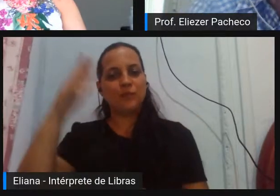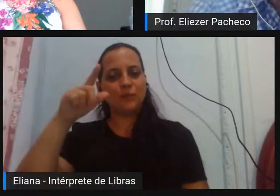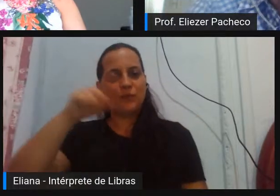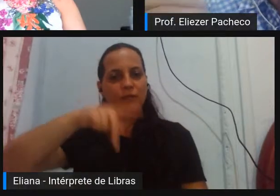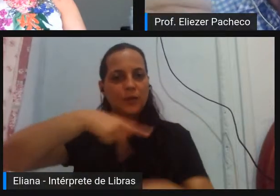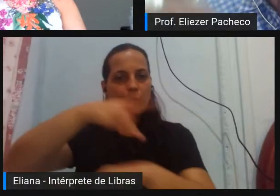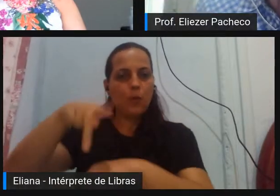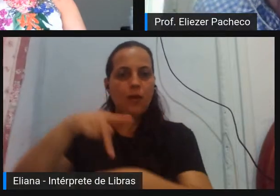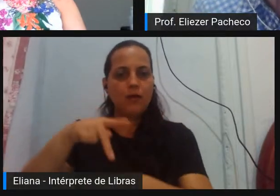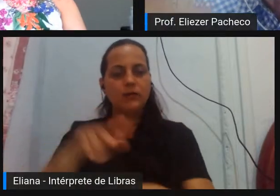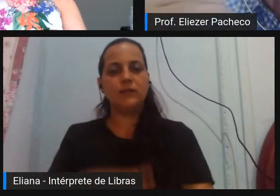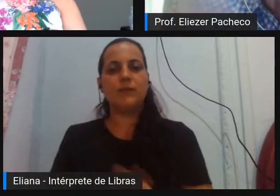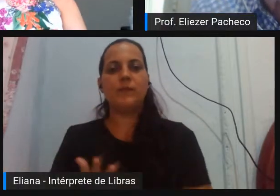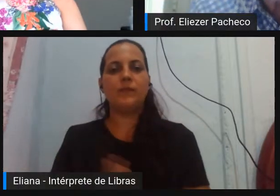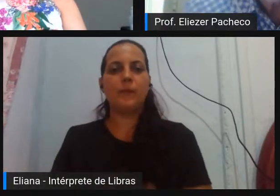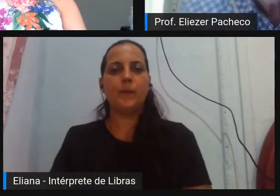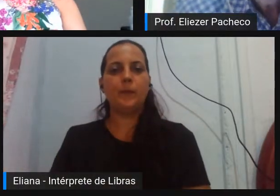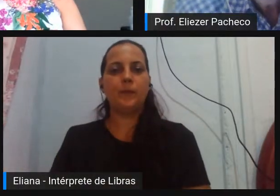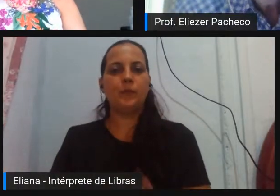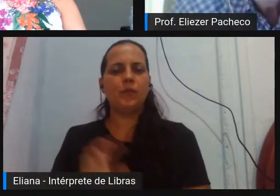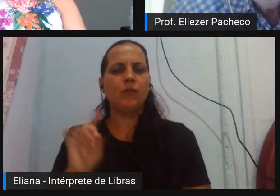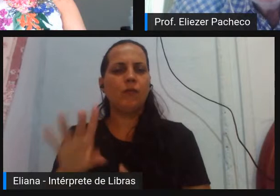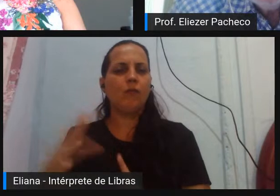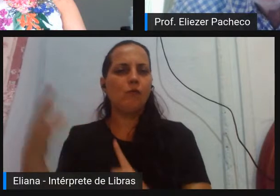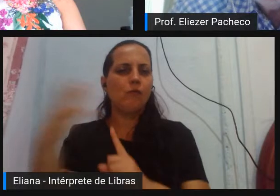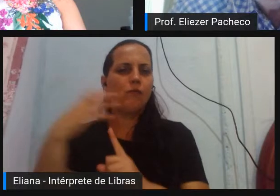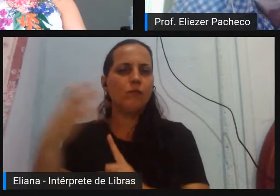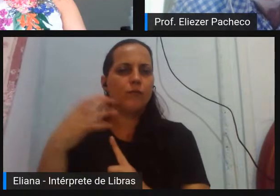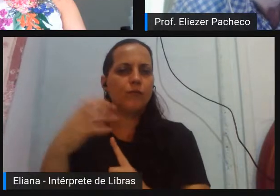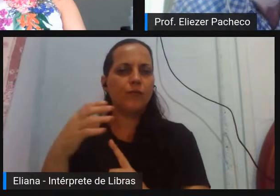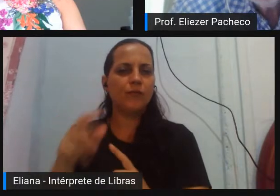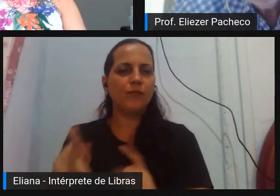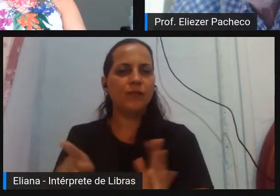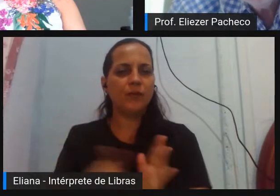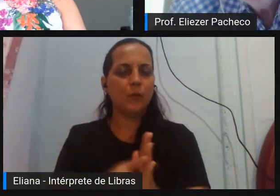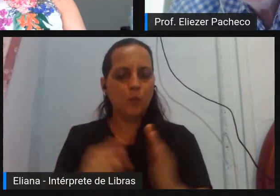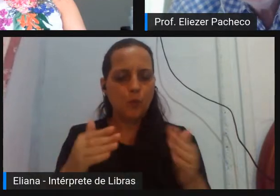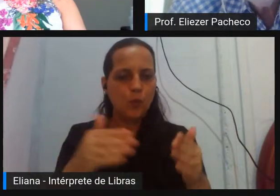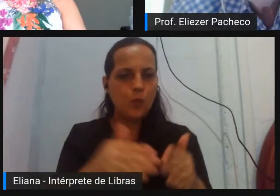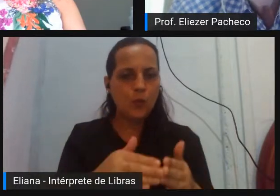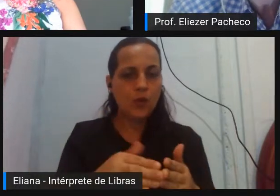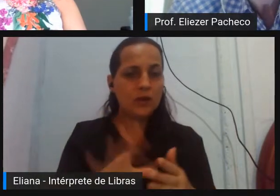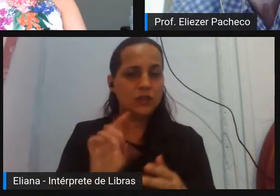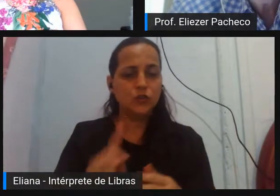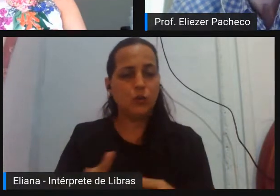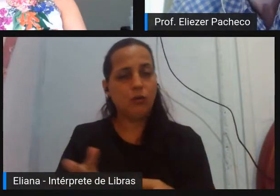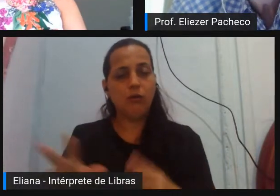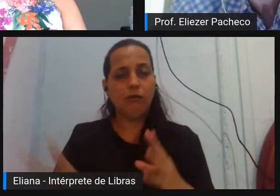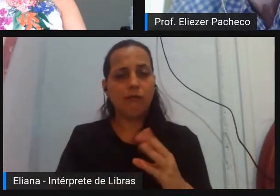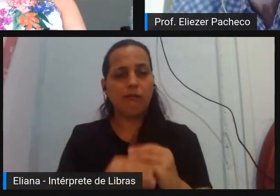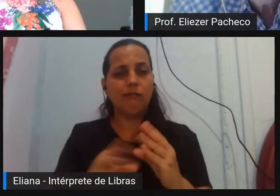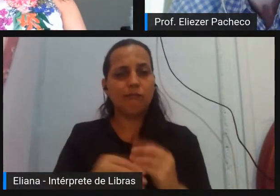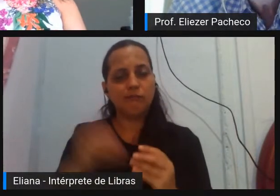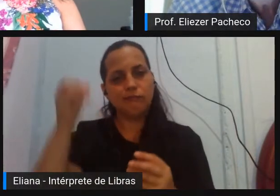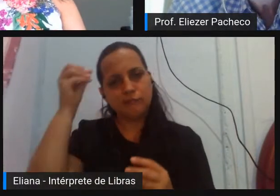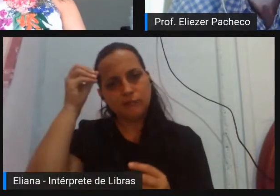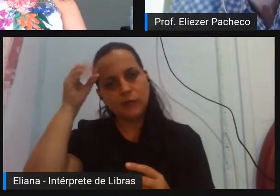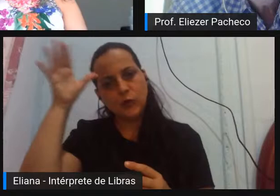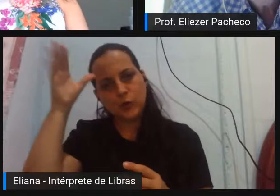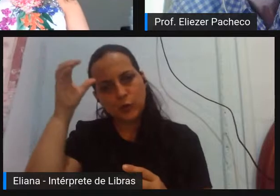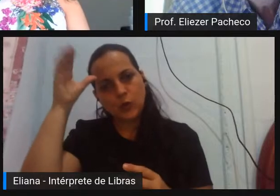vez deles nos impregnarem com um ensino conteudista,